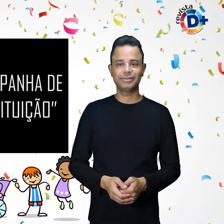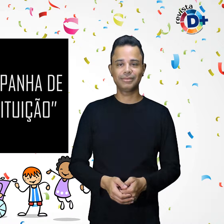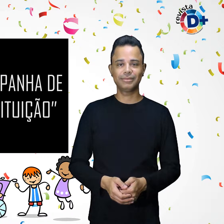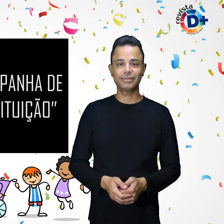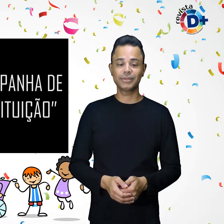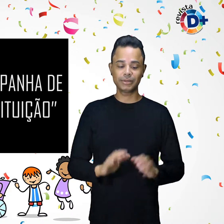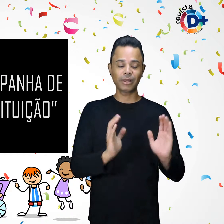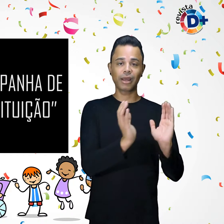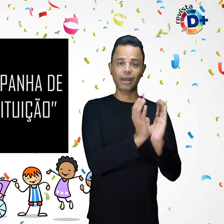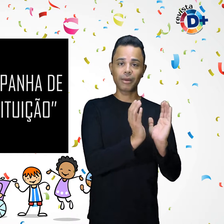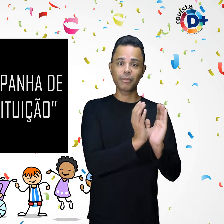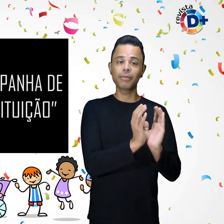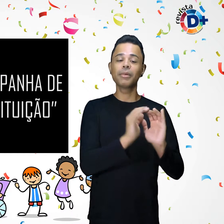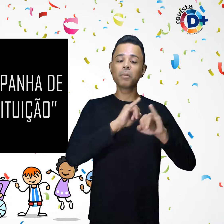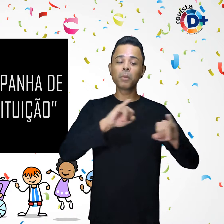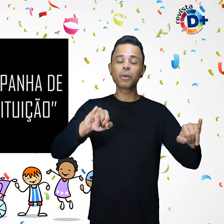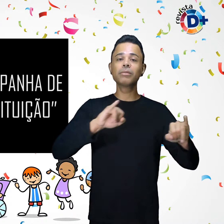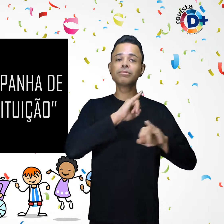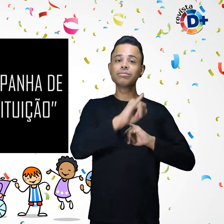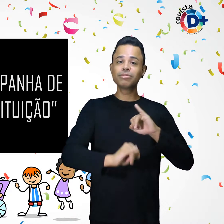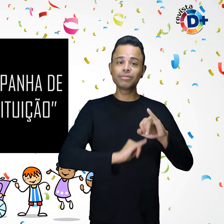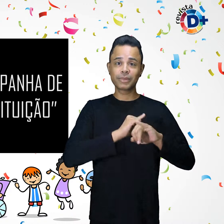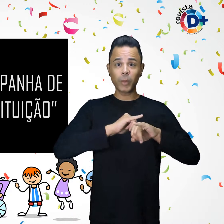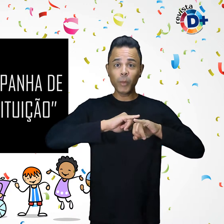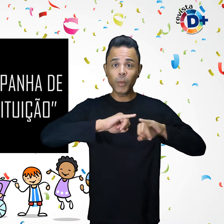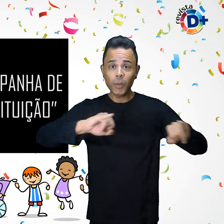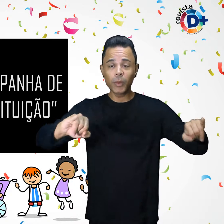A PAI lança a campanha de 55 anos da instituição.